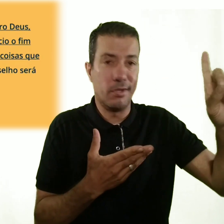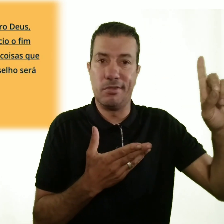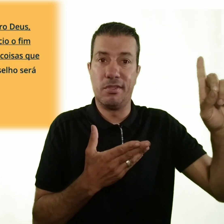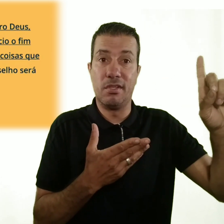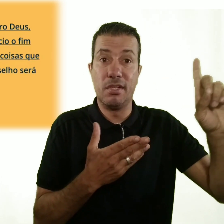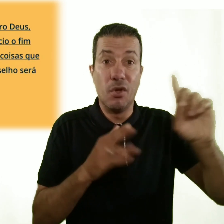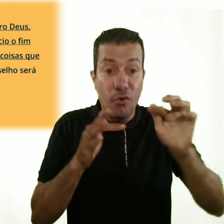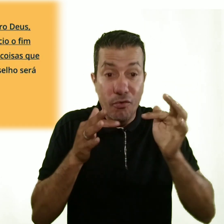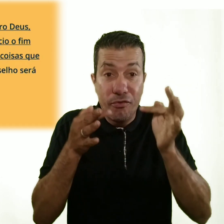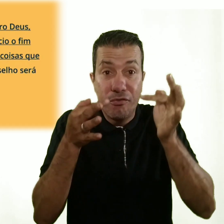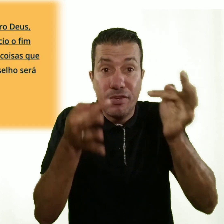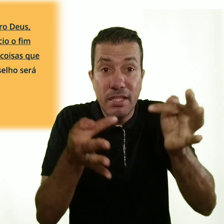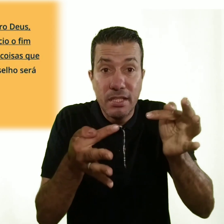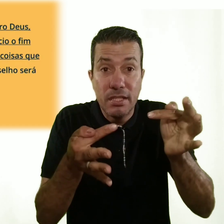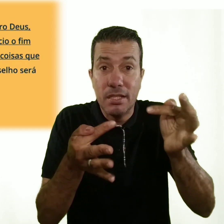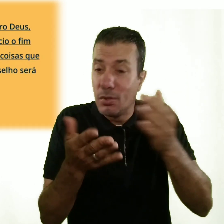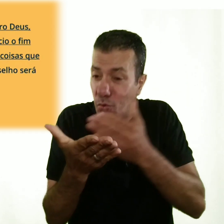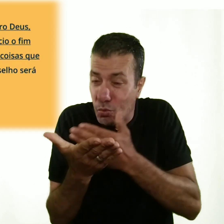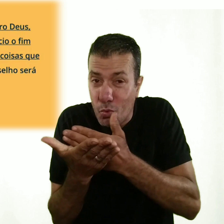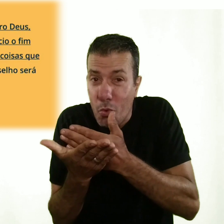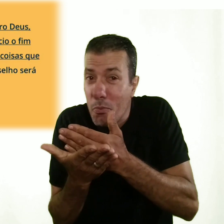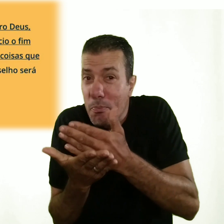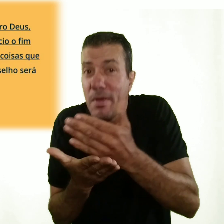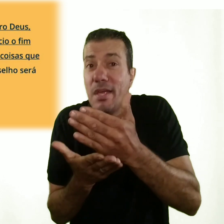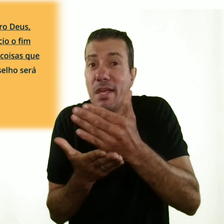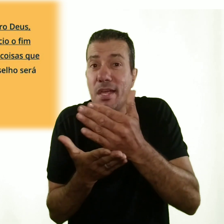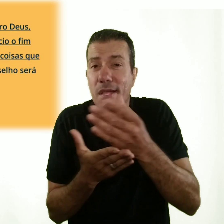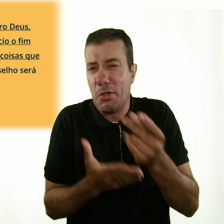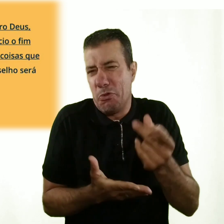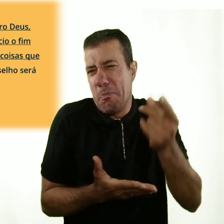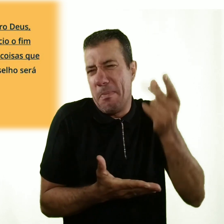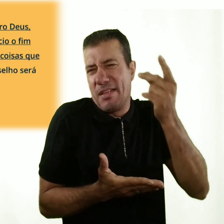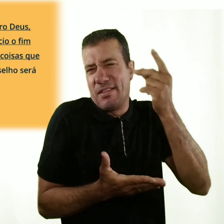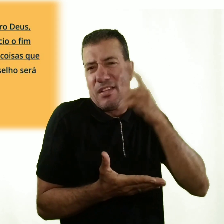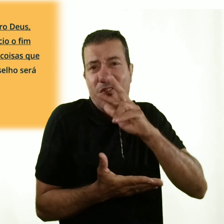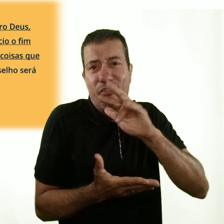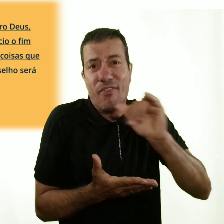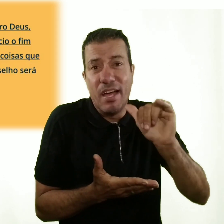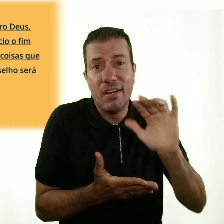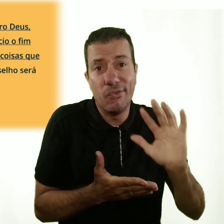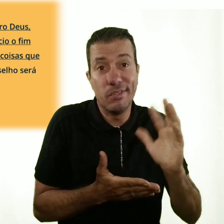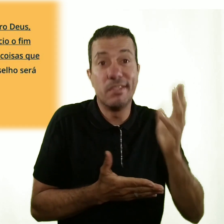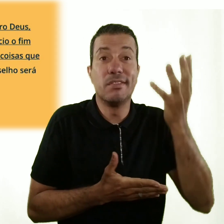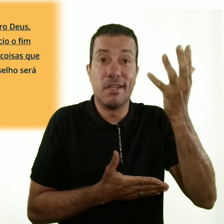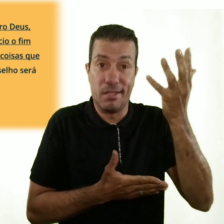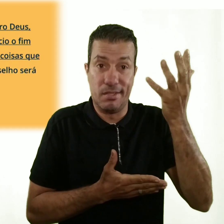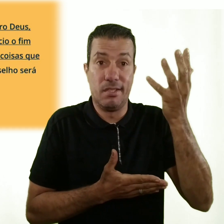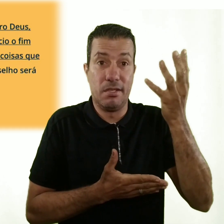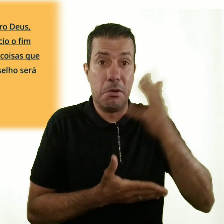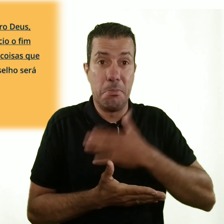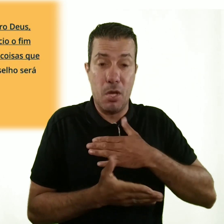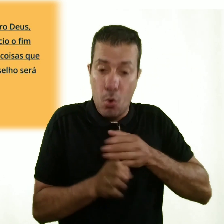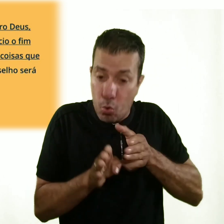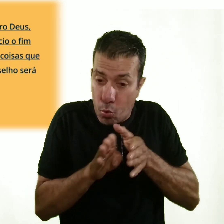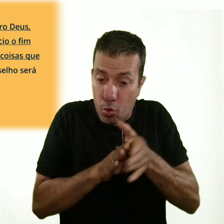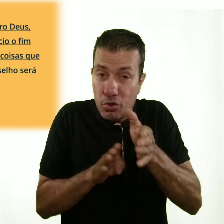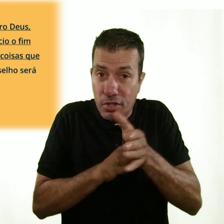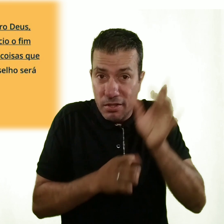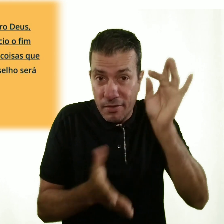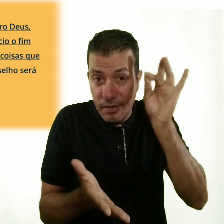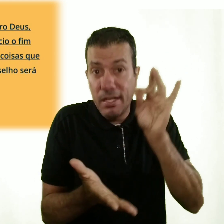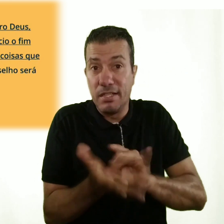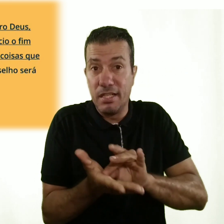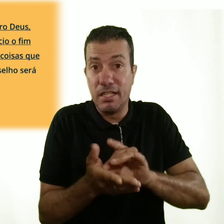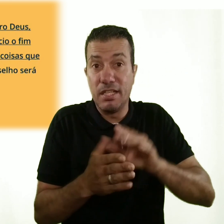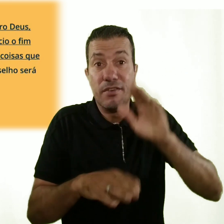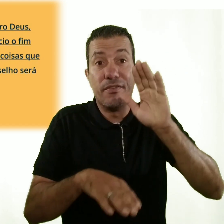desde o princípio, e desde a antiguidade as coisas que ainda não sucederam. Que digo, o meu conselho será firme e farei toda a minha vontade. Deus